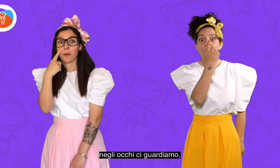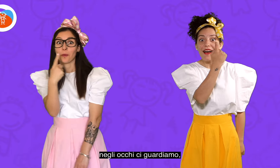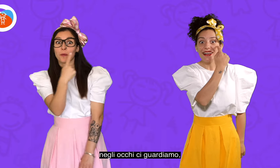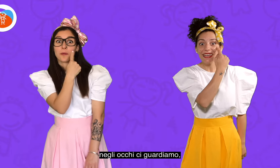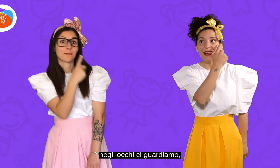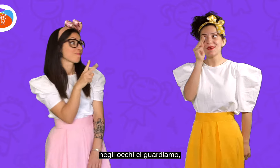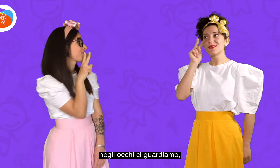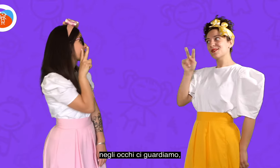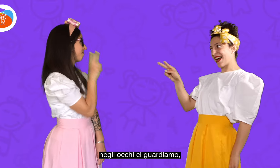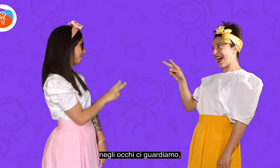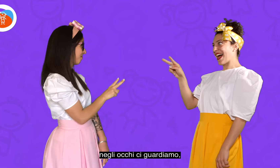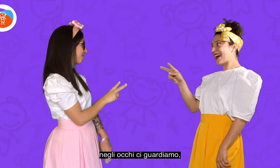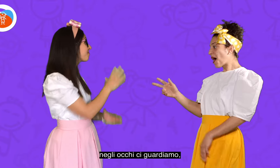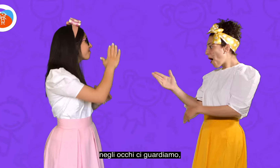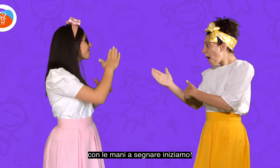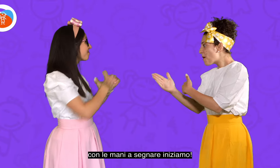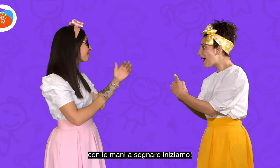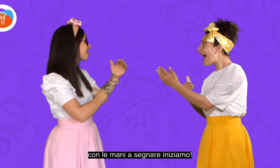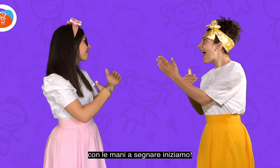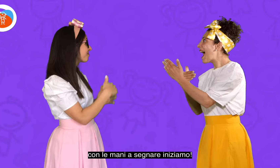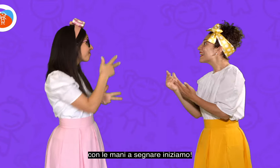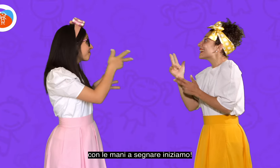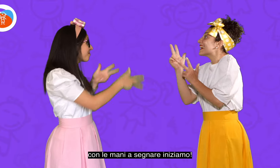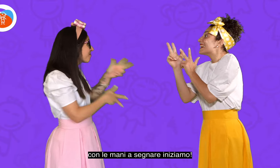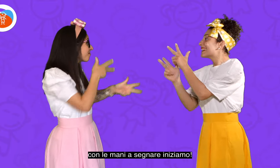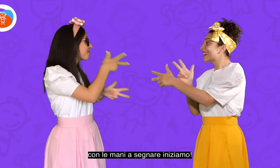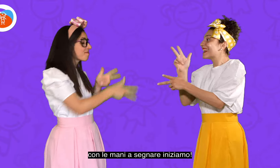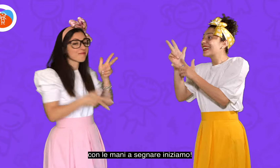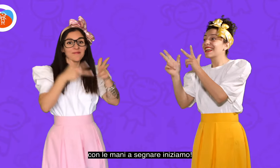ci guardiamo, con le mani al segnale iniziamo!